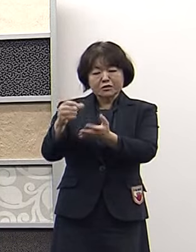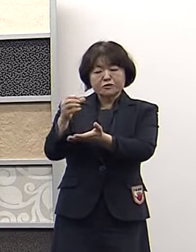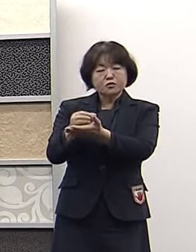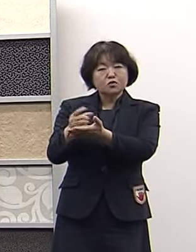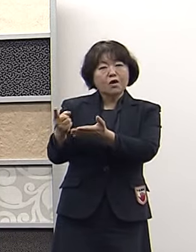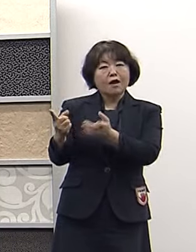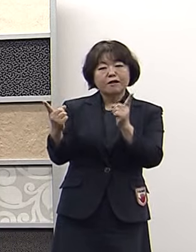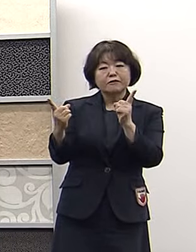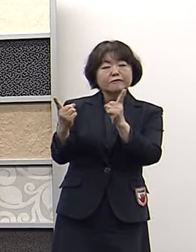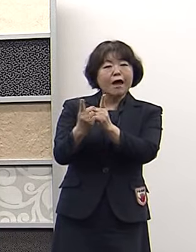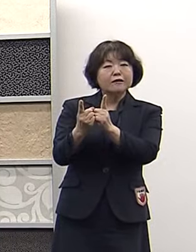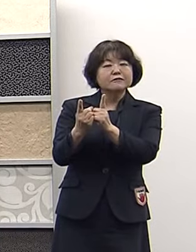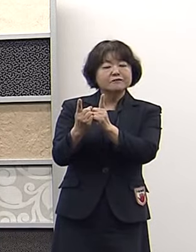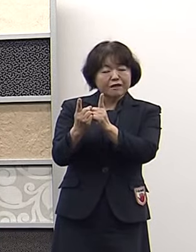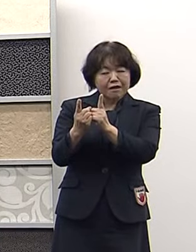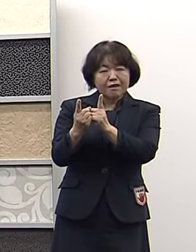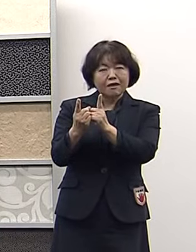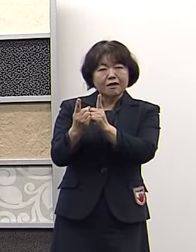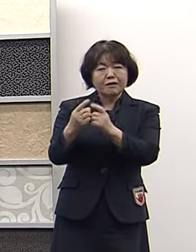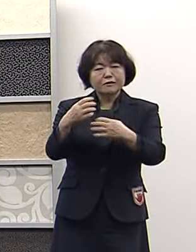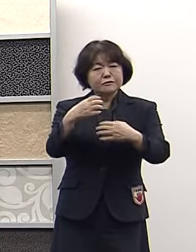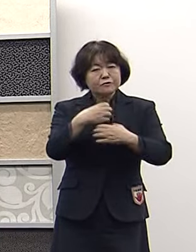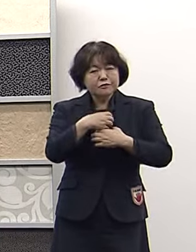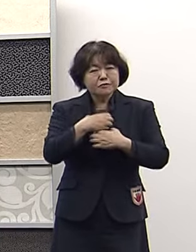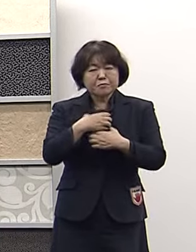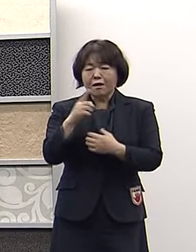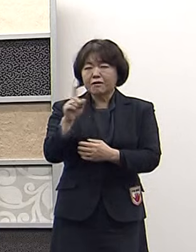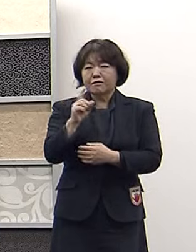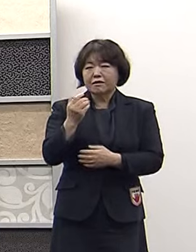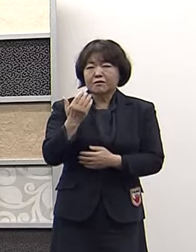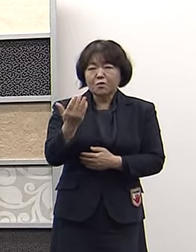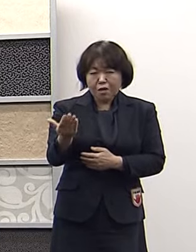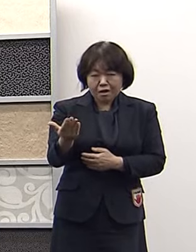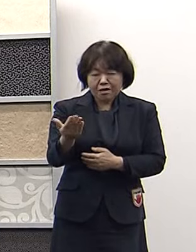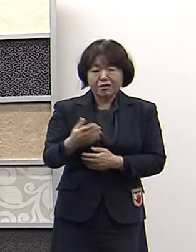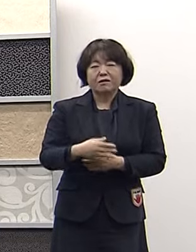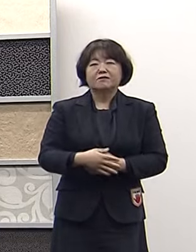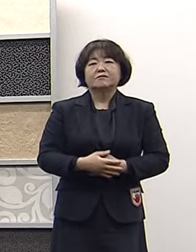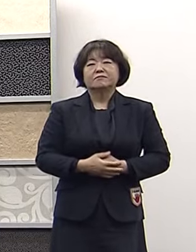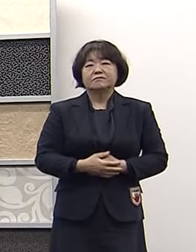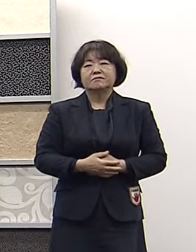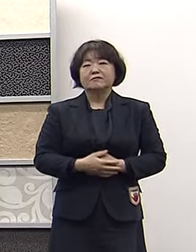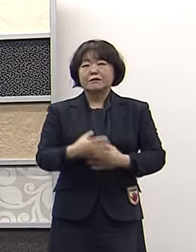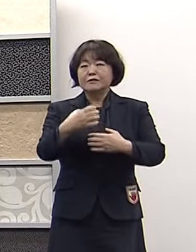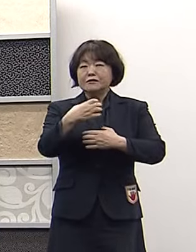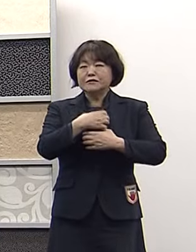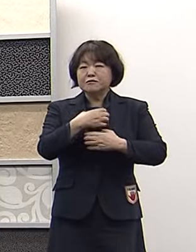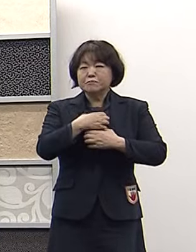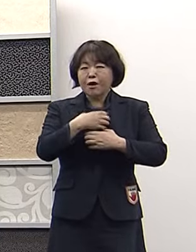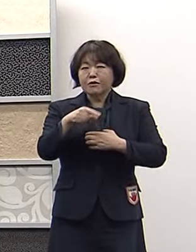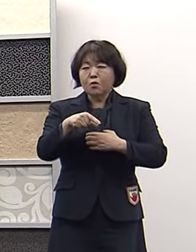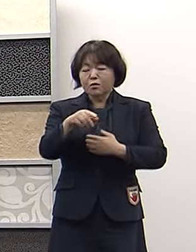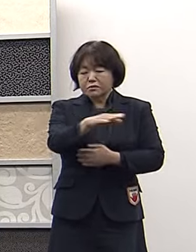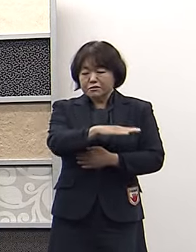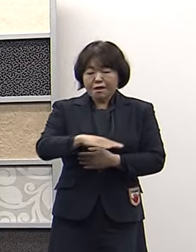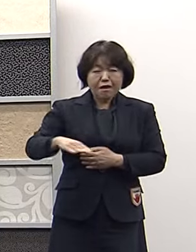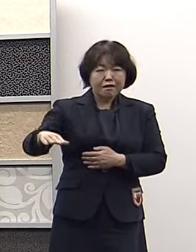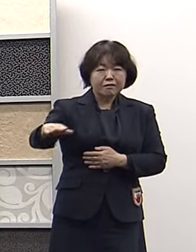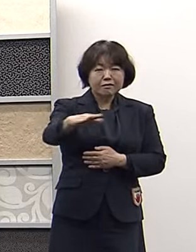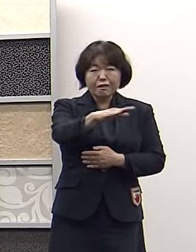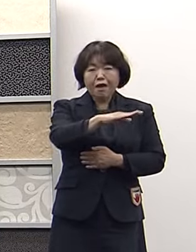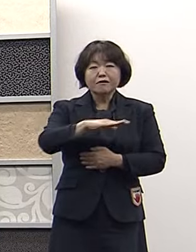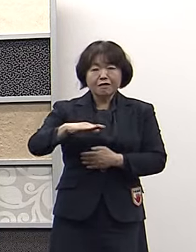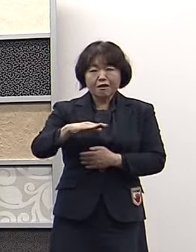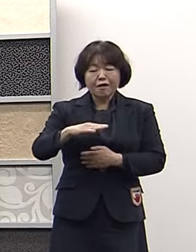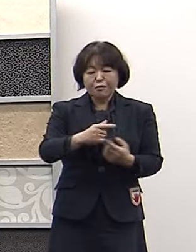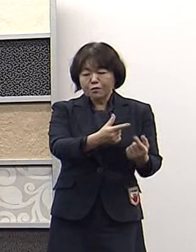を、心配されているのか、その心配されている旨をですね、その沿線自治体全体で